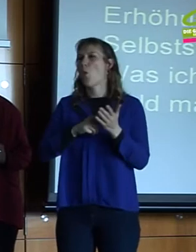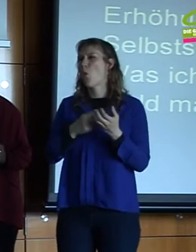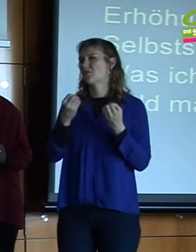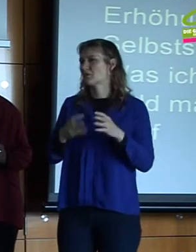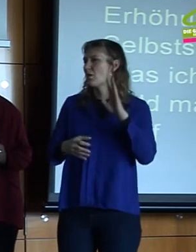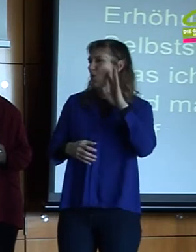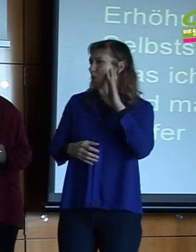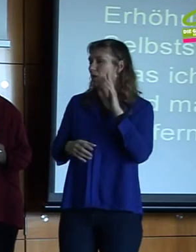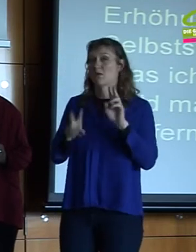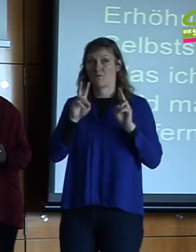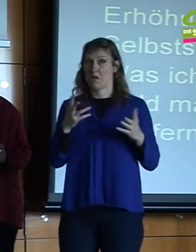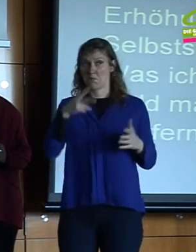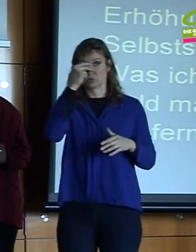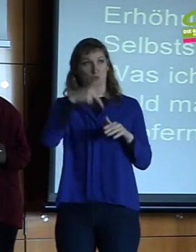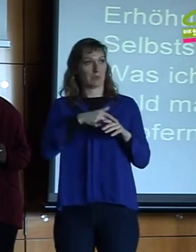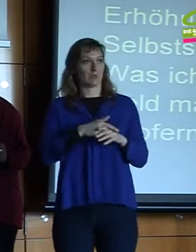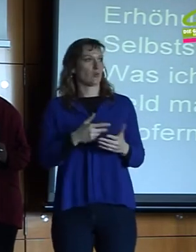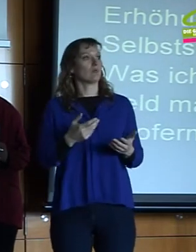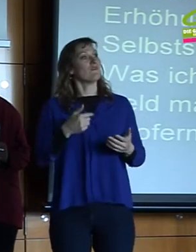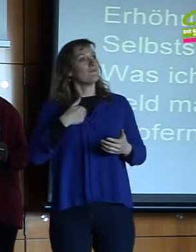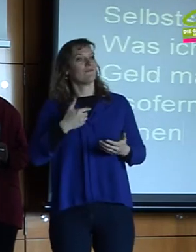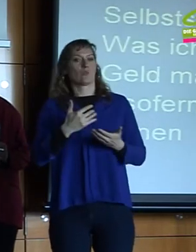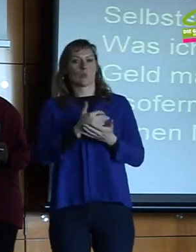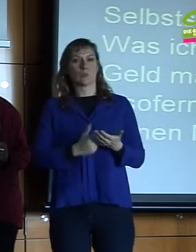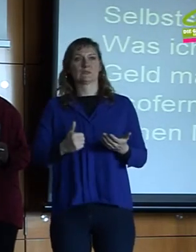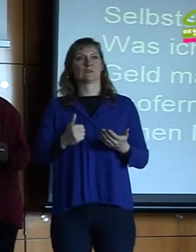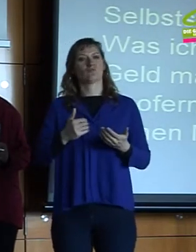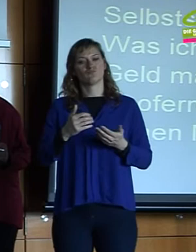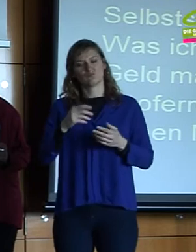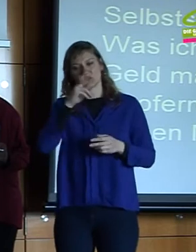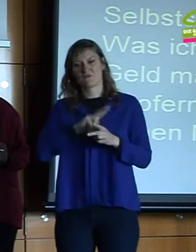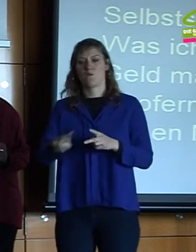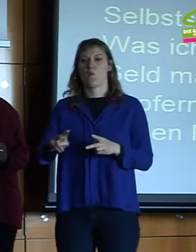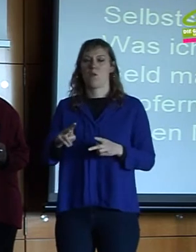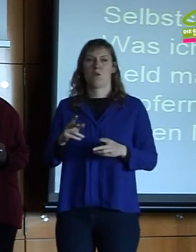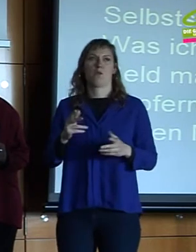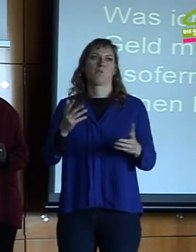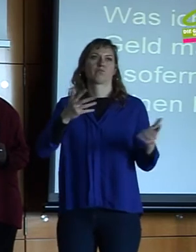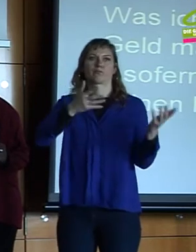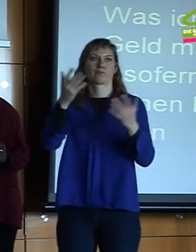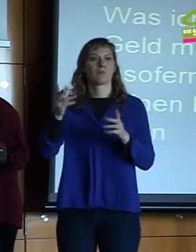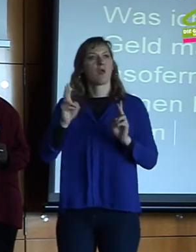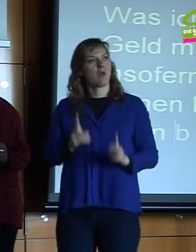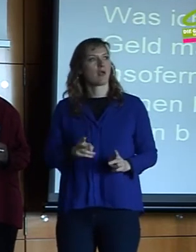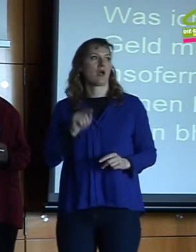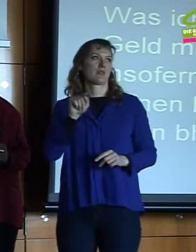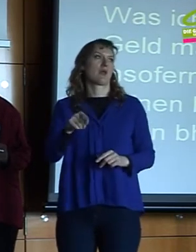wird. Wenn das behinderte Menschen für sich nutzen, auf welcher Ebene immer, dann ist das schon die